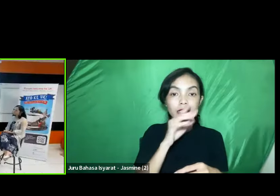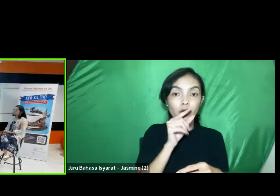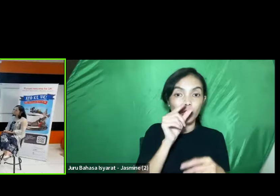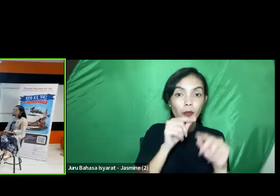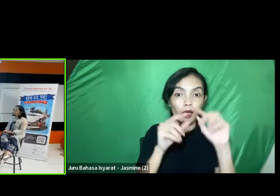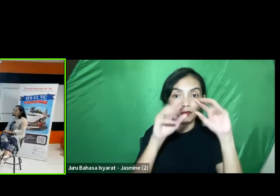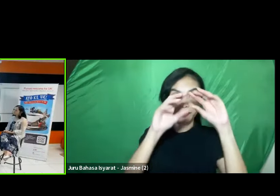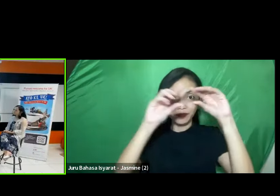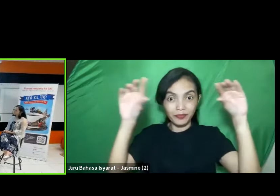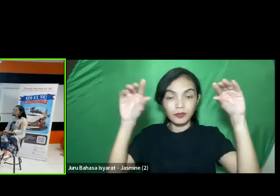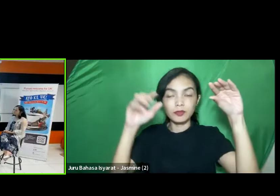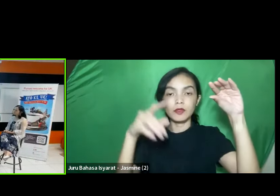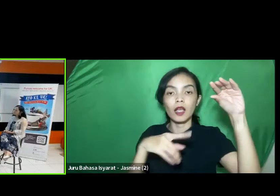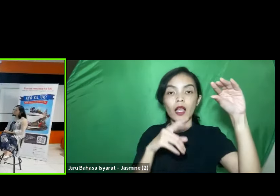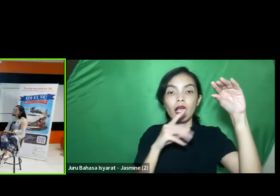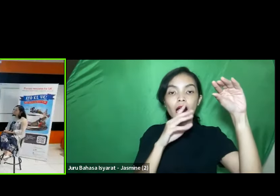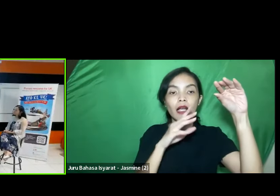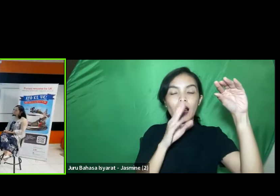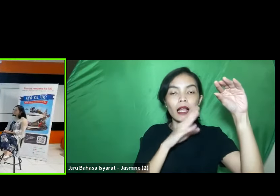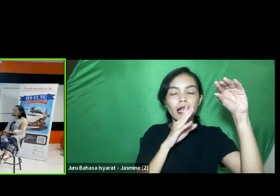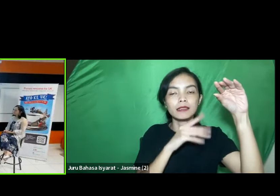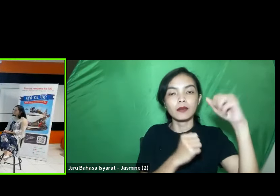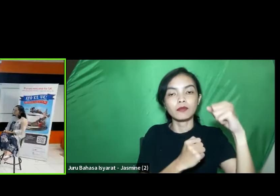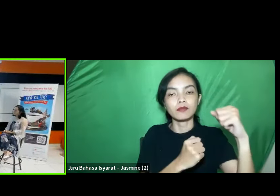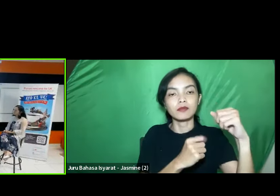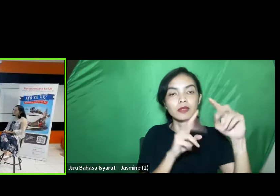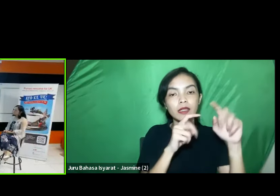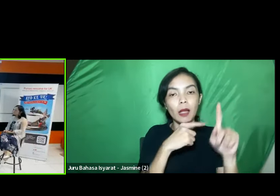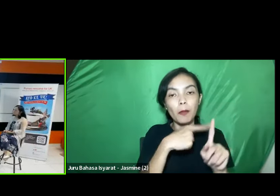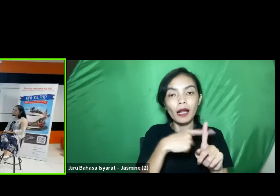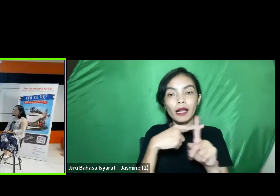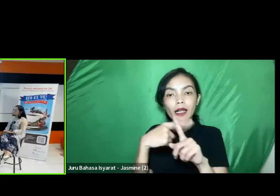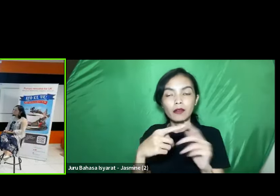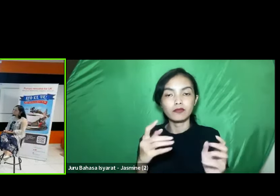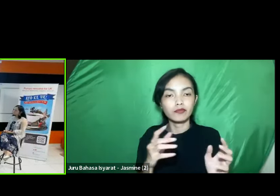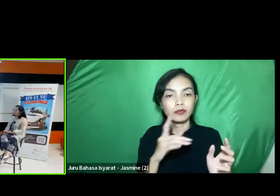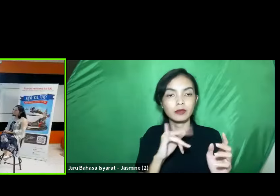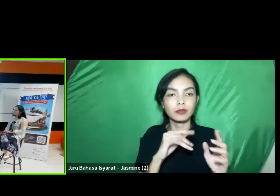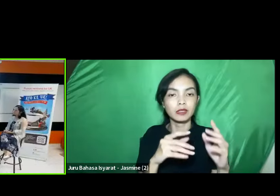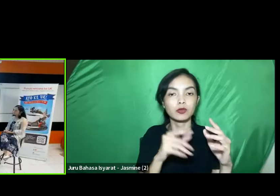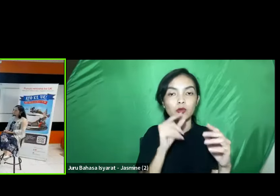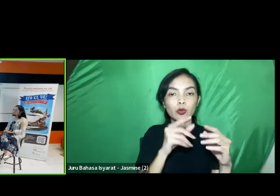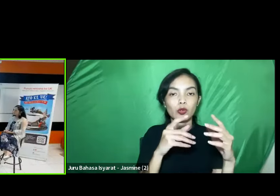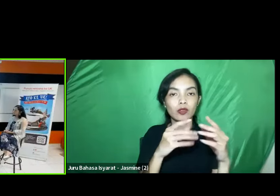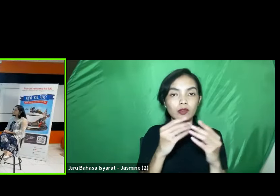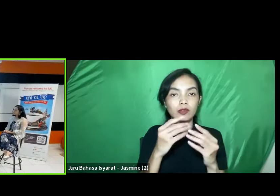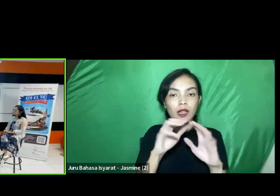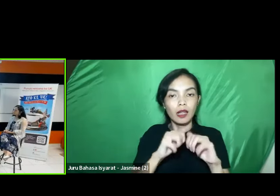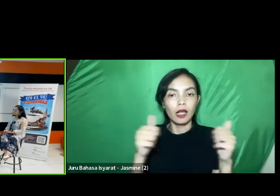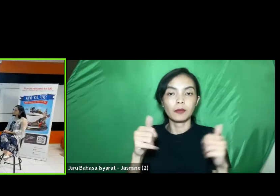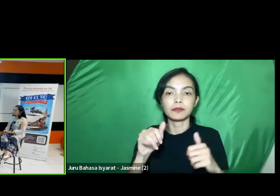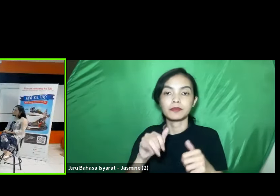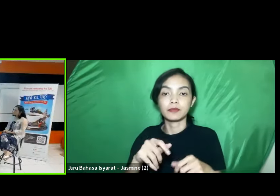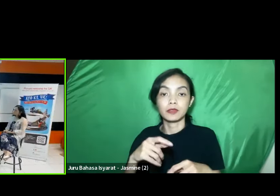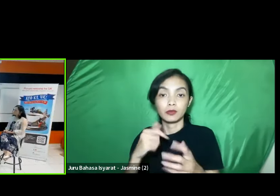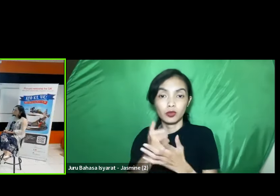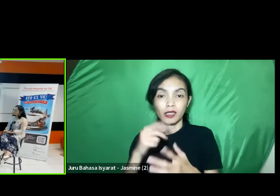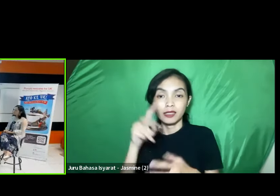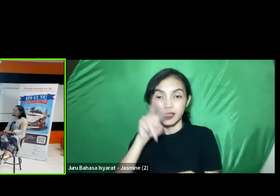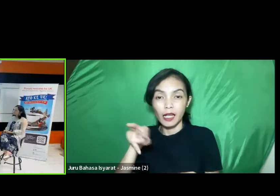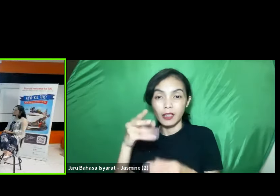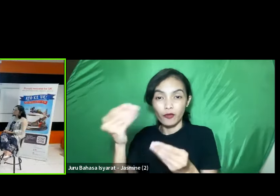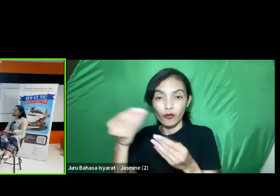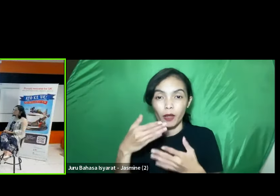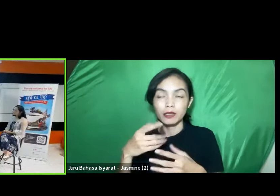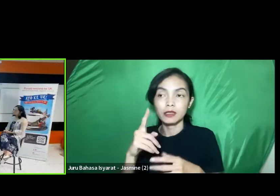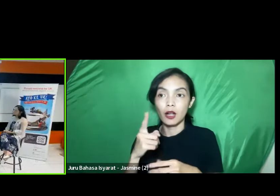cari Ketika saya diajak bararas jadi pewawancara yang kita cari itu bukan informasi yang teman-teman ceritakan fakta ya itu